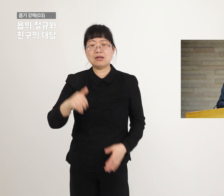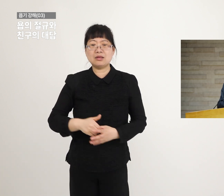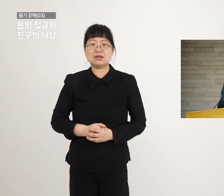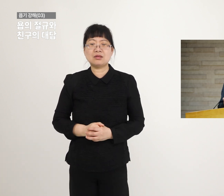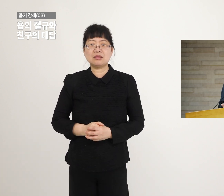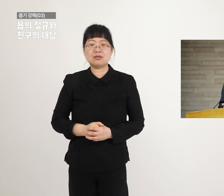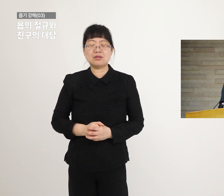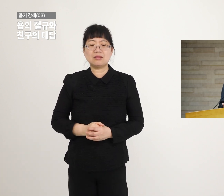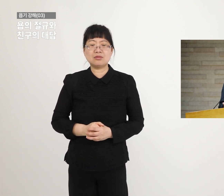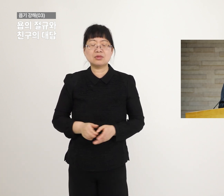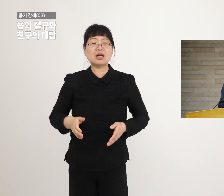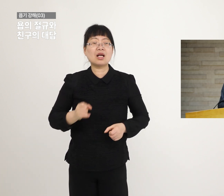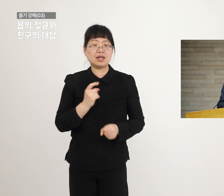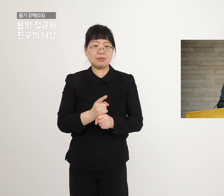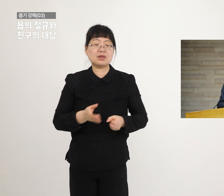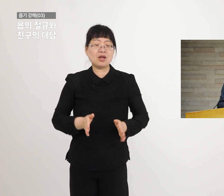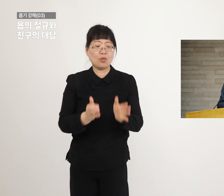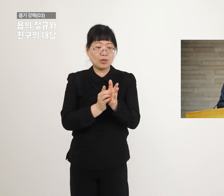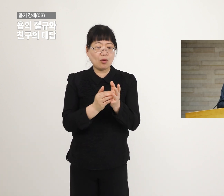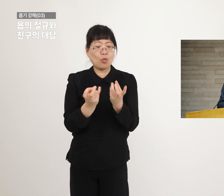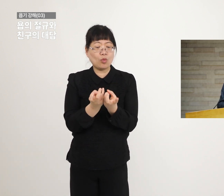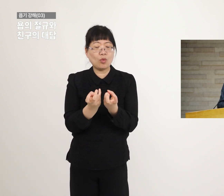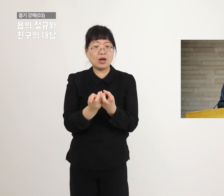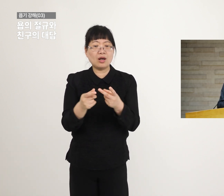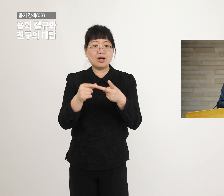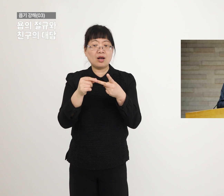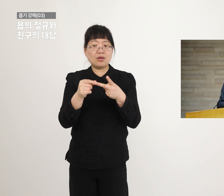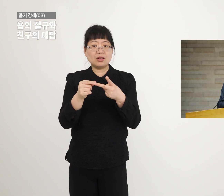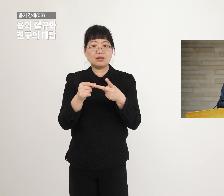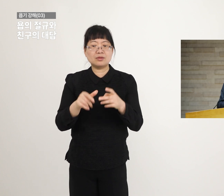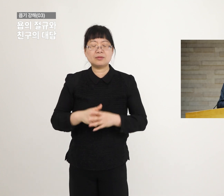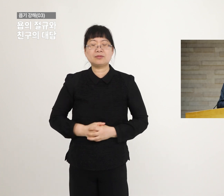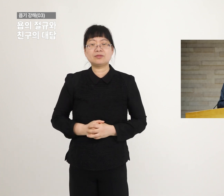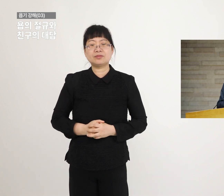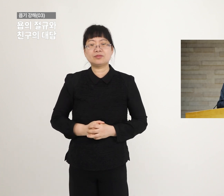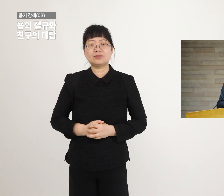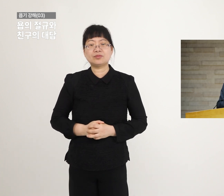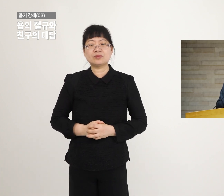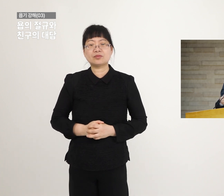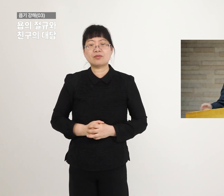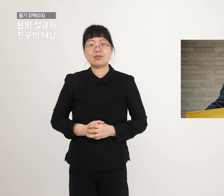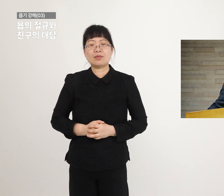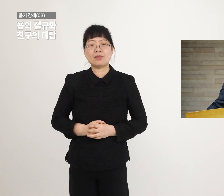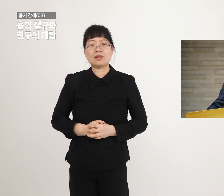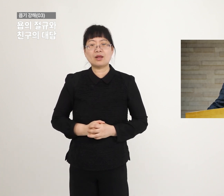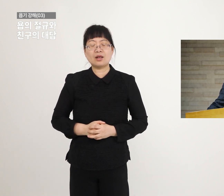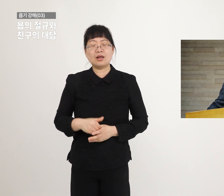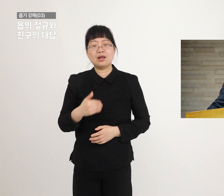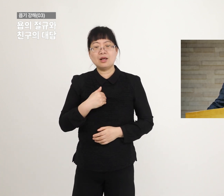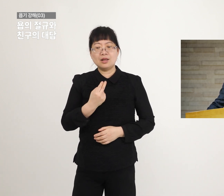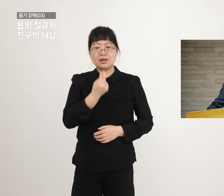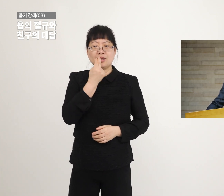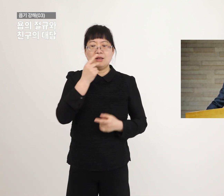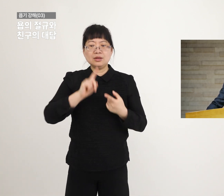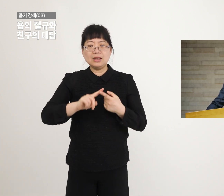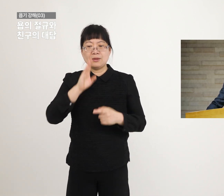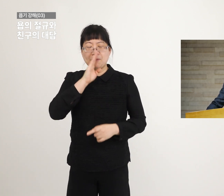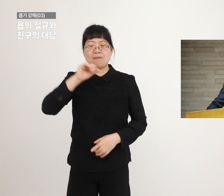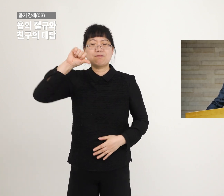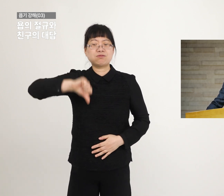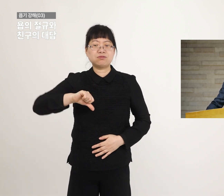근데 태어난 걸 어떡합니까? 그리고는 이제 자기 생명에 대해서 저주를